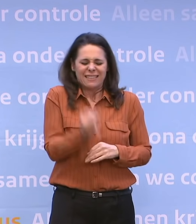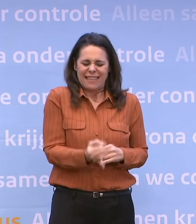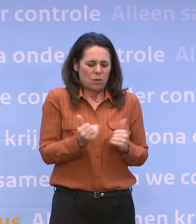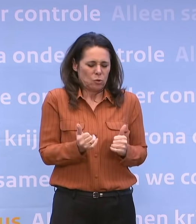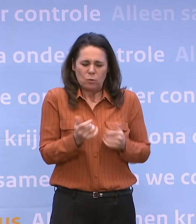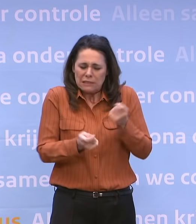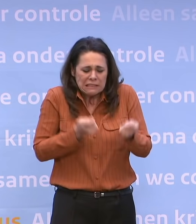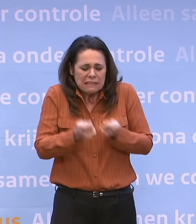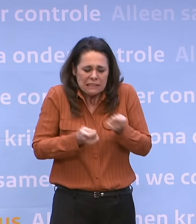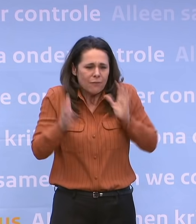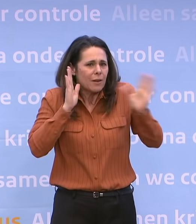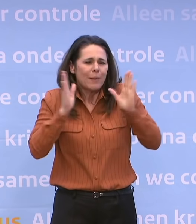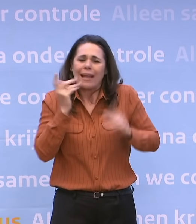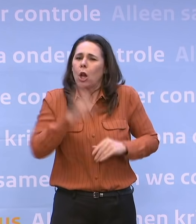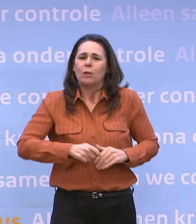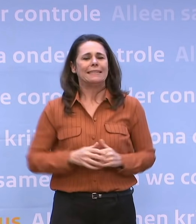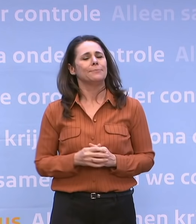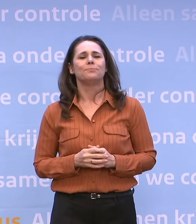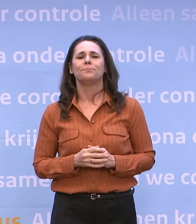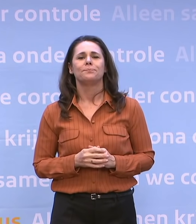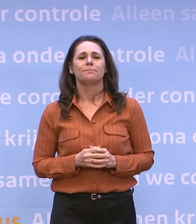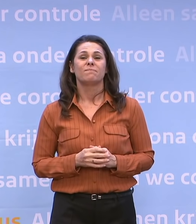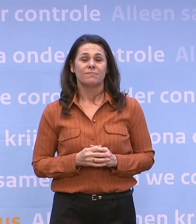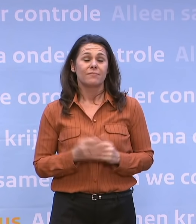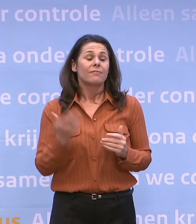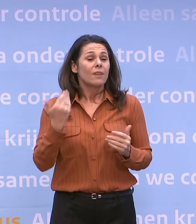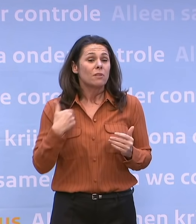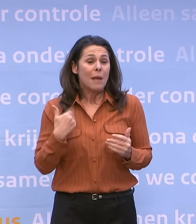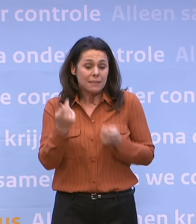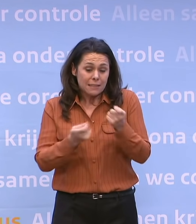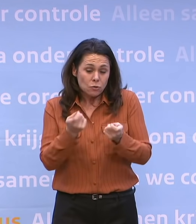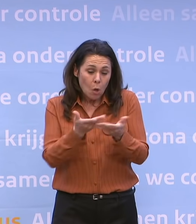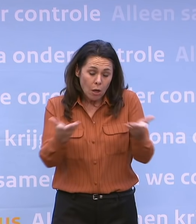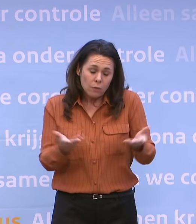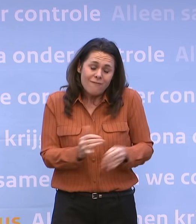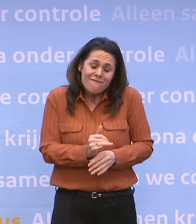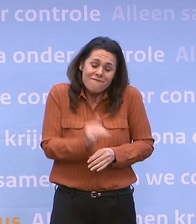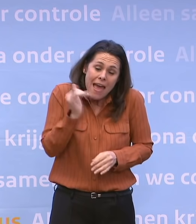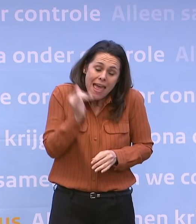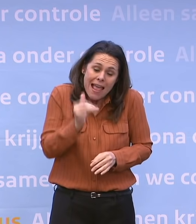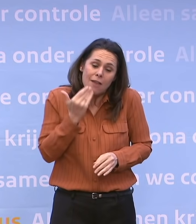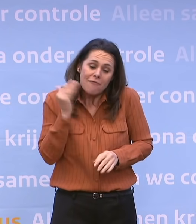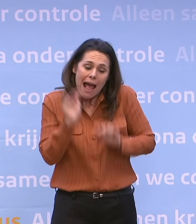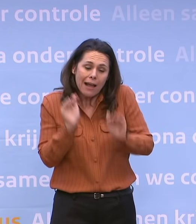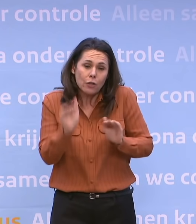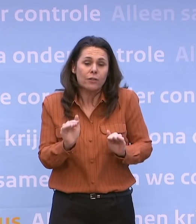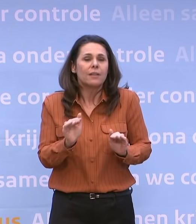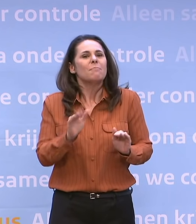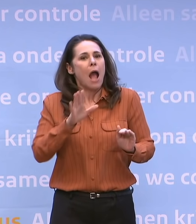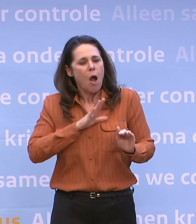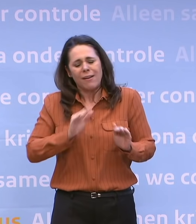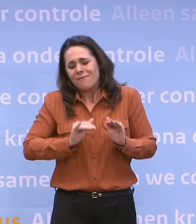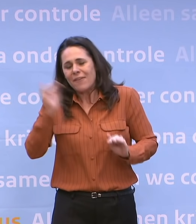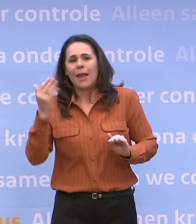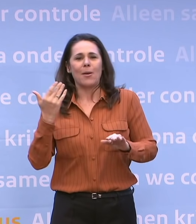goed verpleegd kunnen worden. We vragen veel van de mensen in de zorg. En we vragen heel veel mensen voor de zorg.